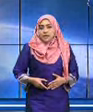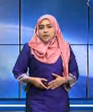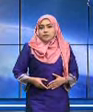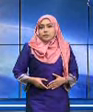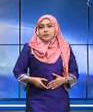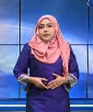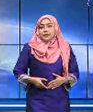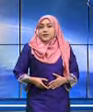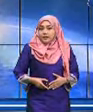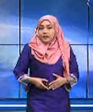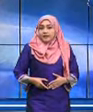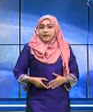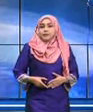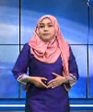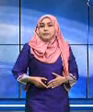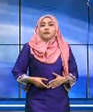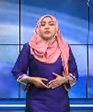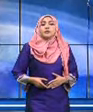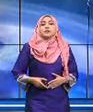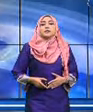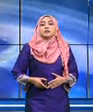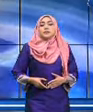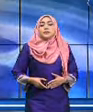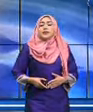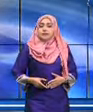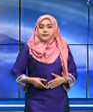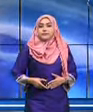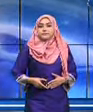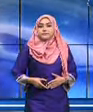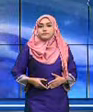Kos melibatkan minyak, air, makan minum anggota dan peralatan.